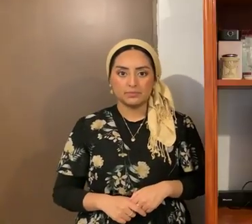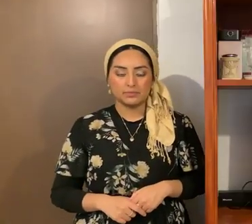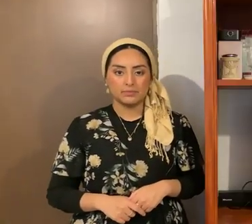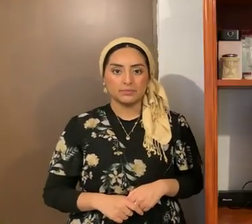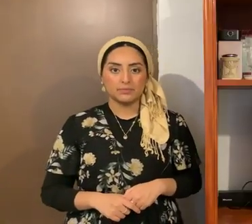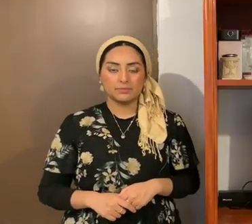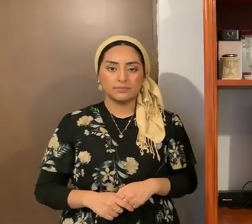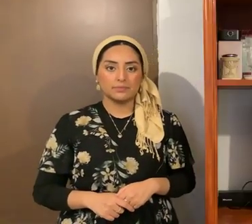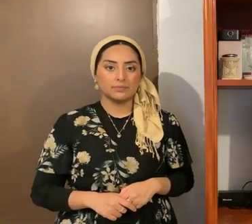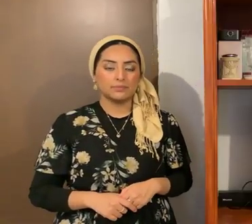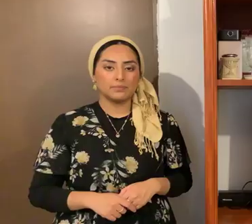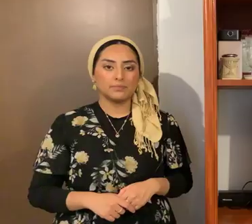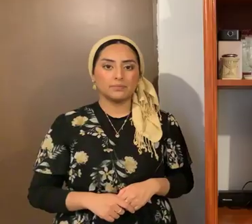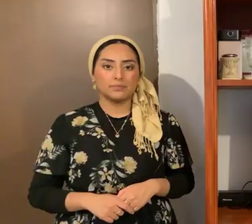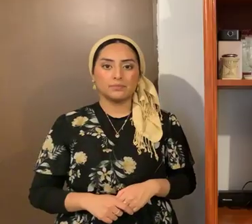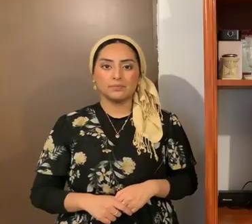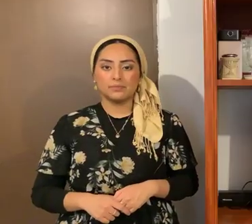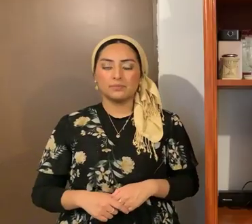¿Sí?